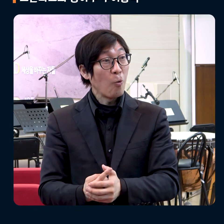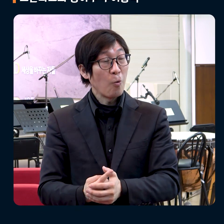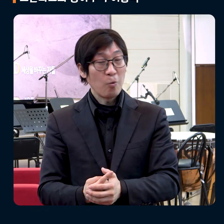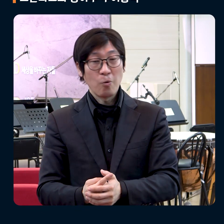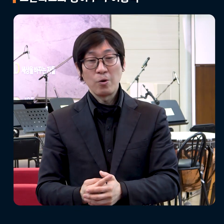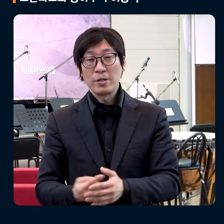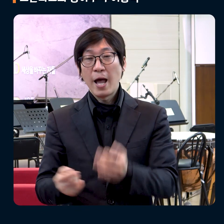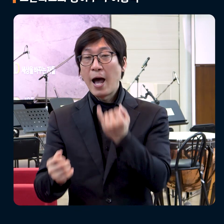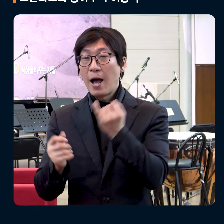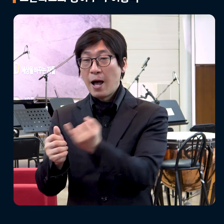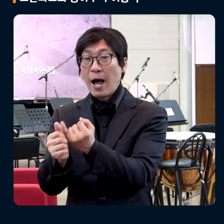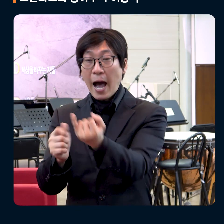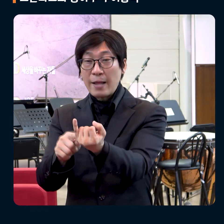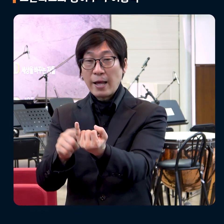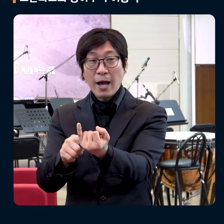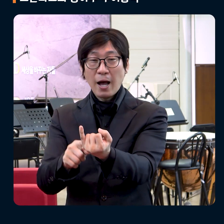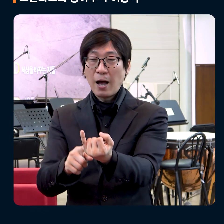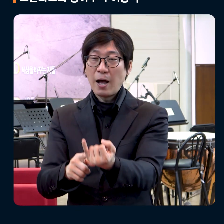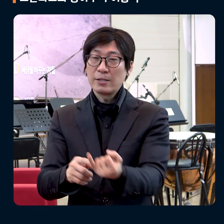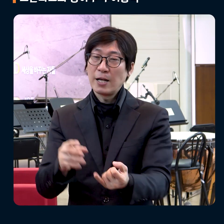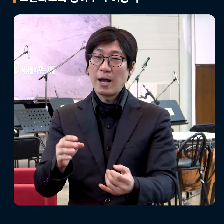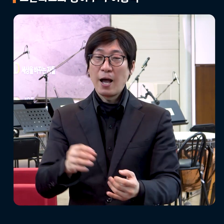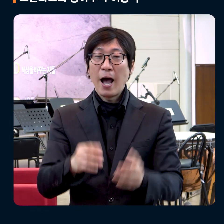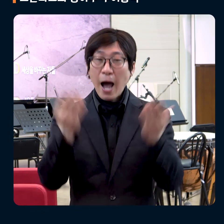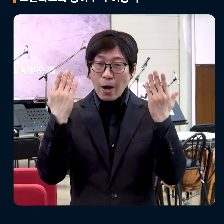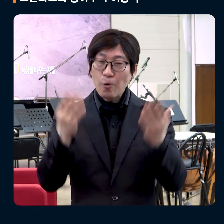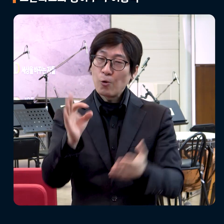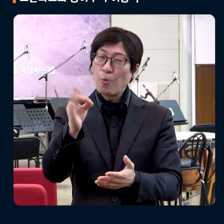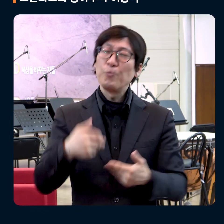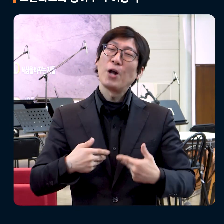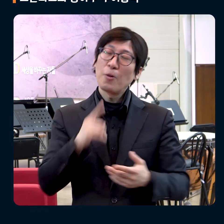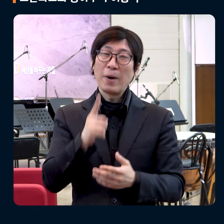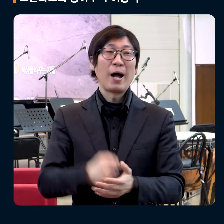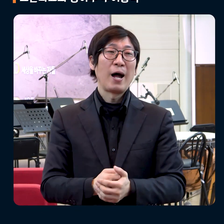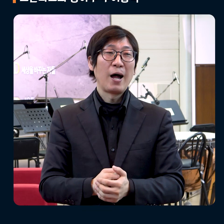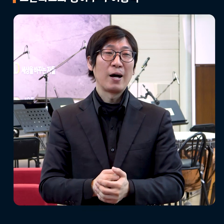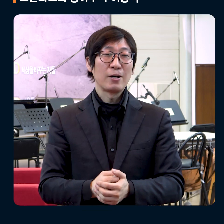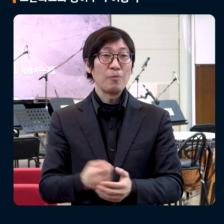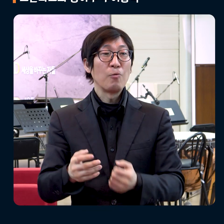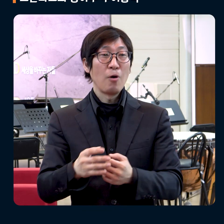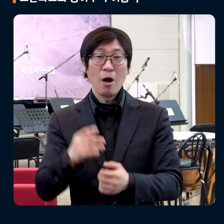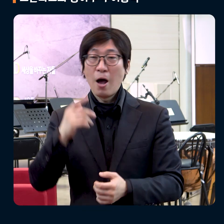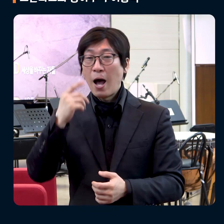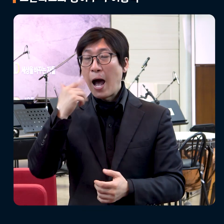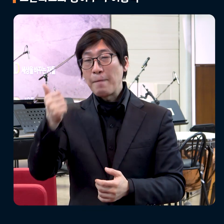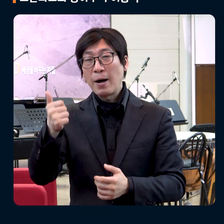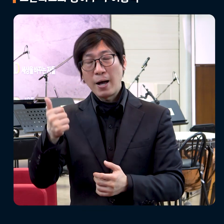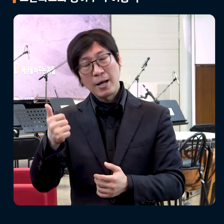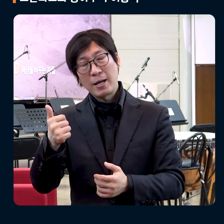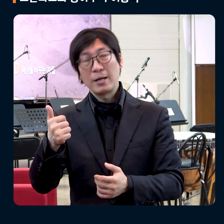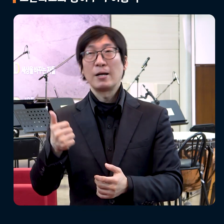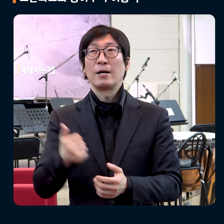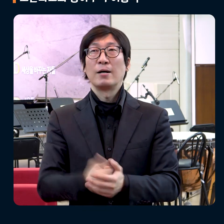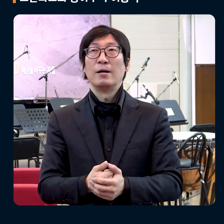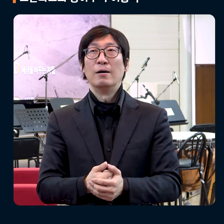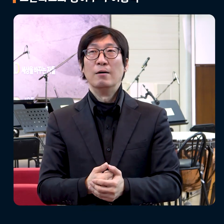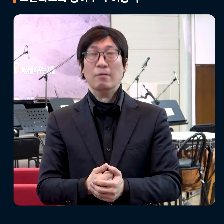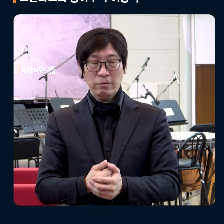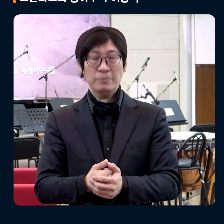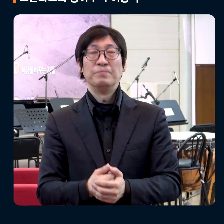여보, 우리 애들 학비가 없어. 그러면 새벽에, 그 새벽에 약 한 줌